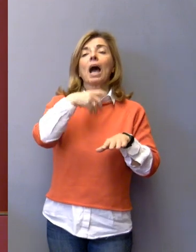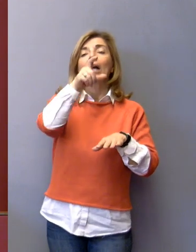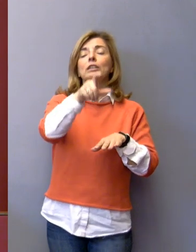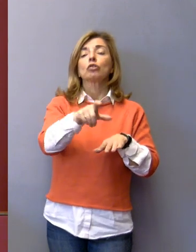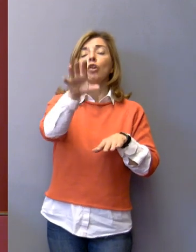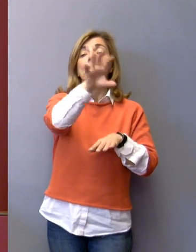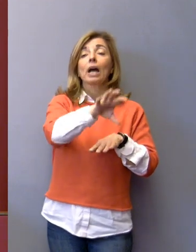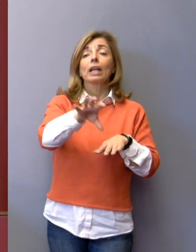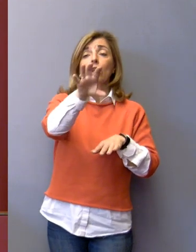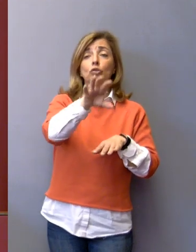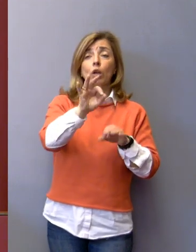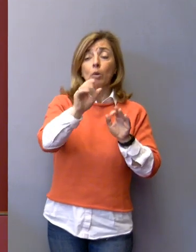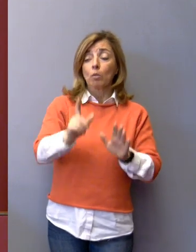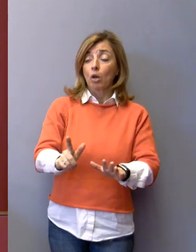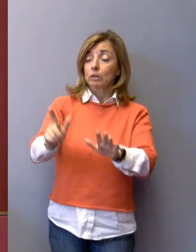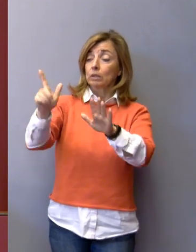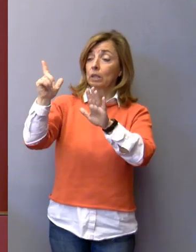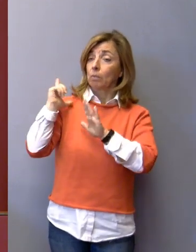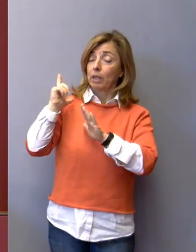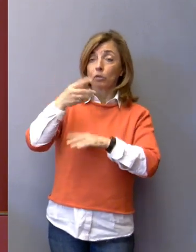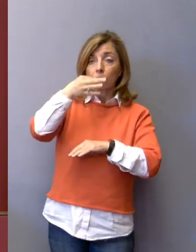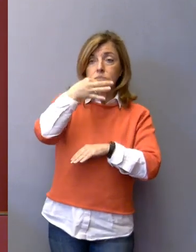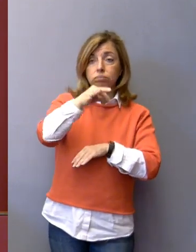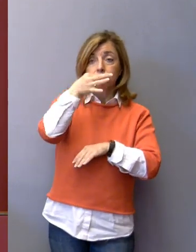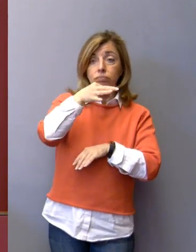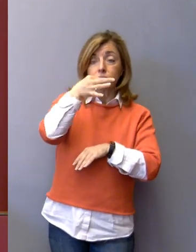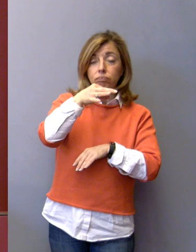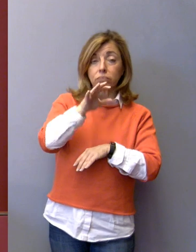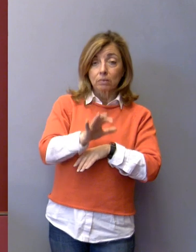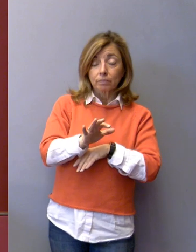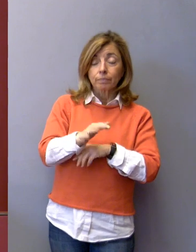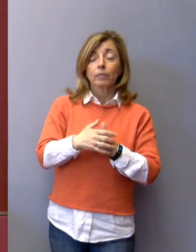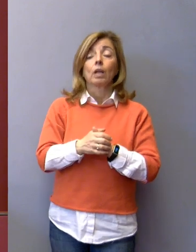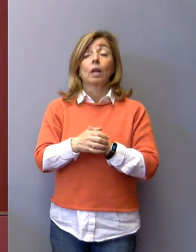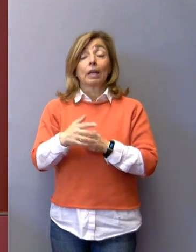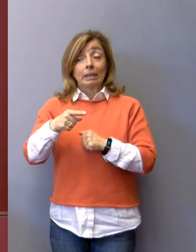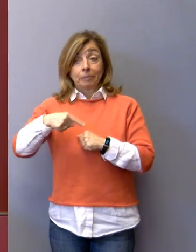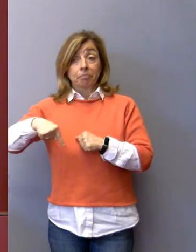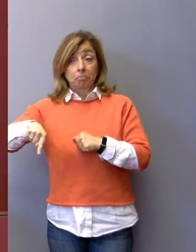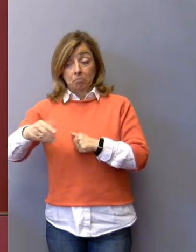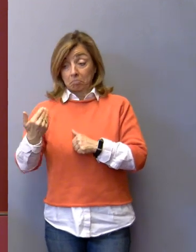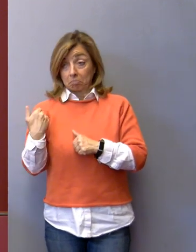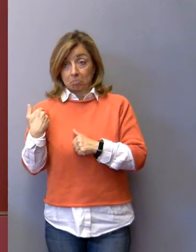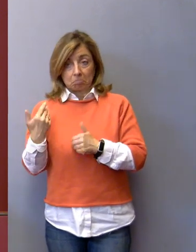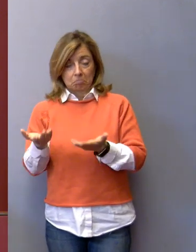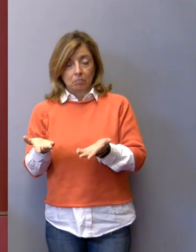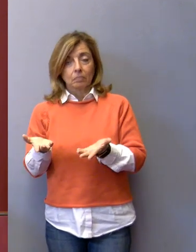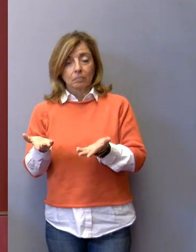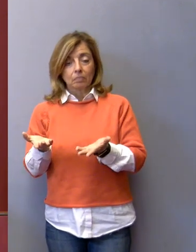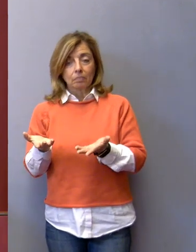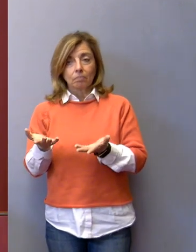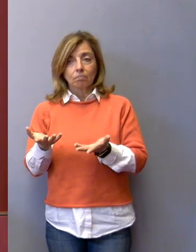più tardi della scorsa settimana noi recentemente proprio dello spirito di